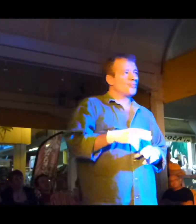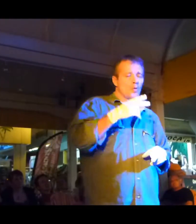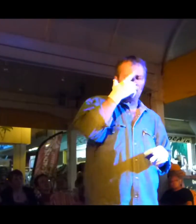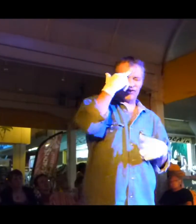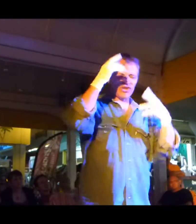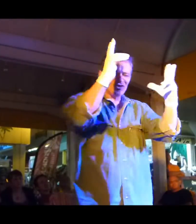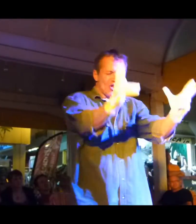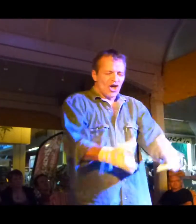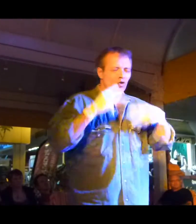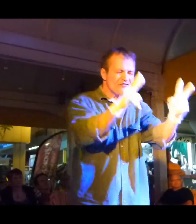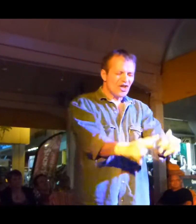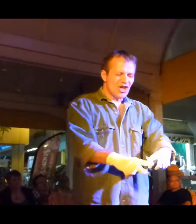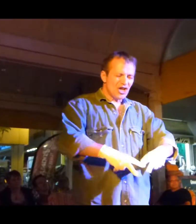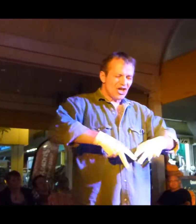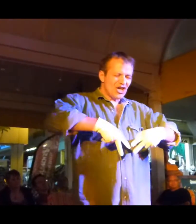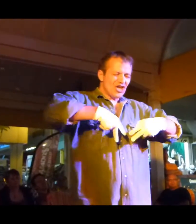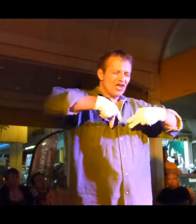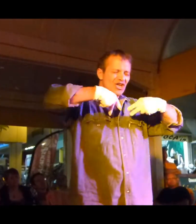pour ne pas cesser.